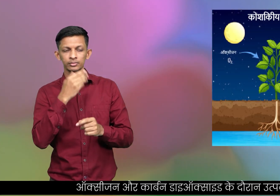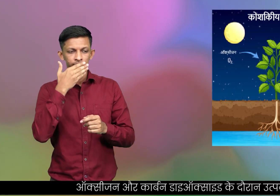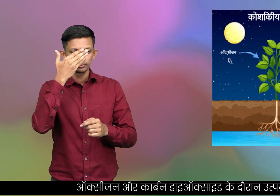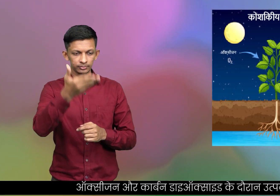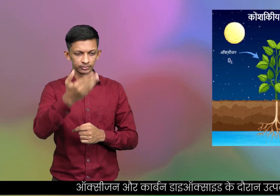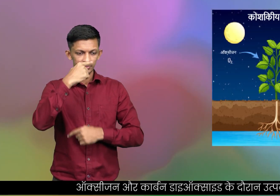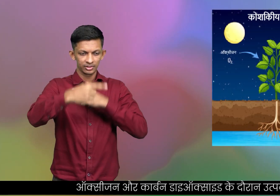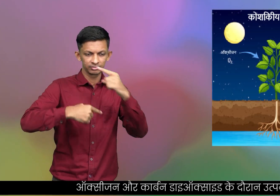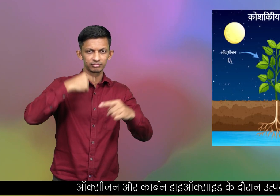उत्पन्न होता है।